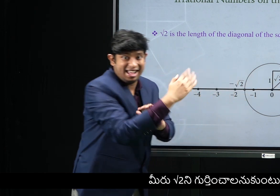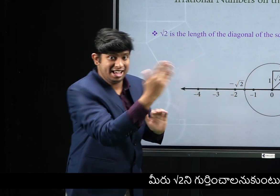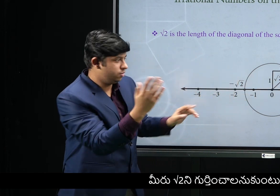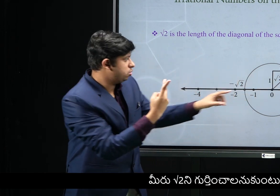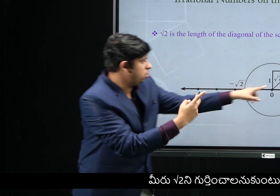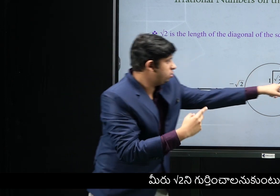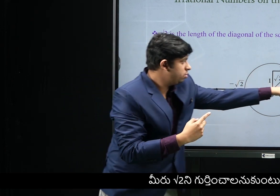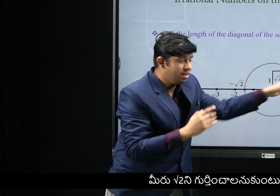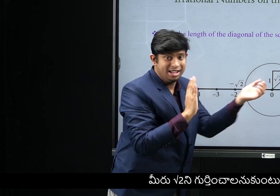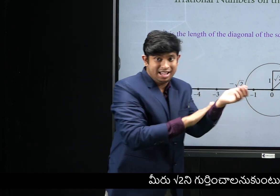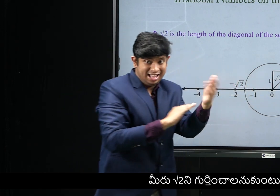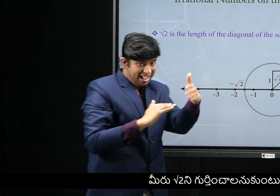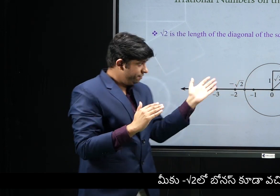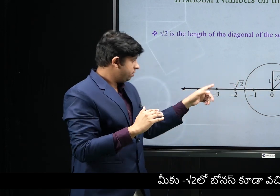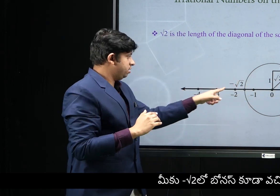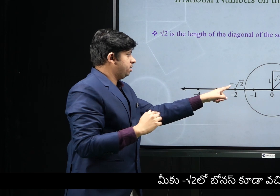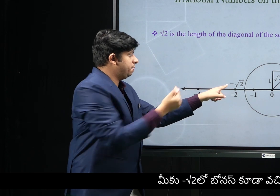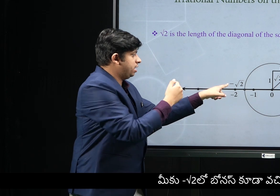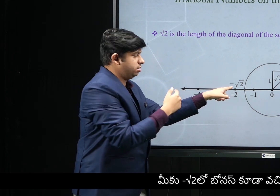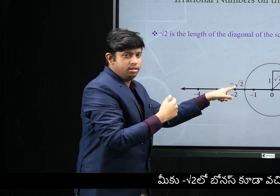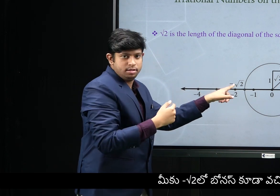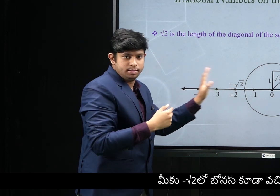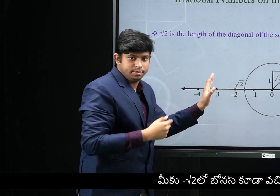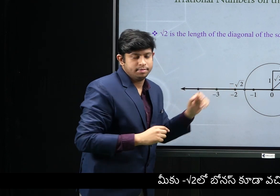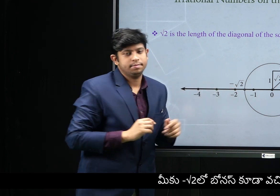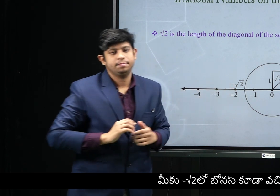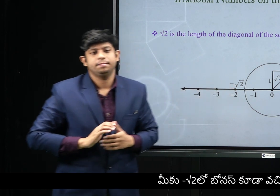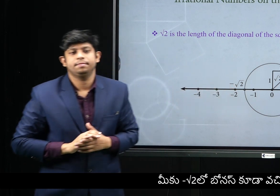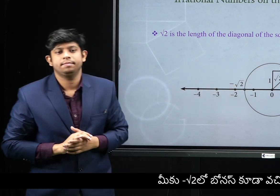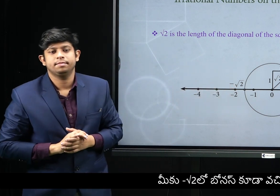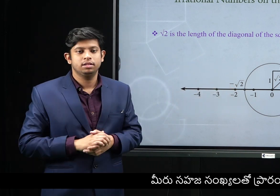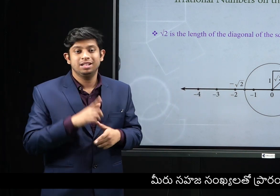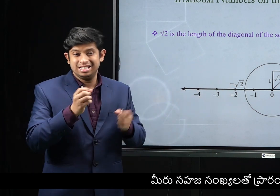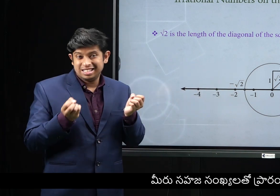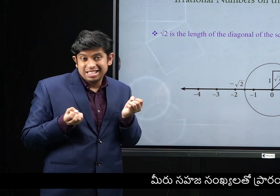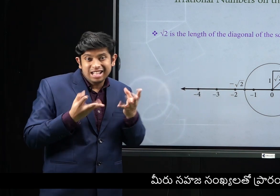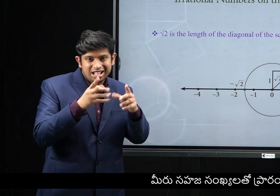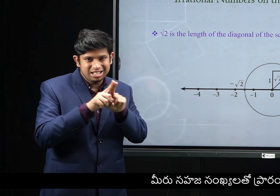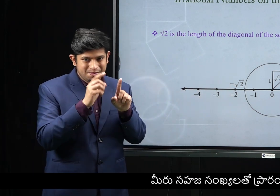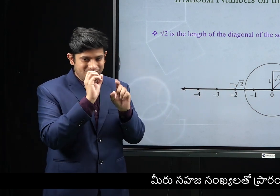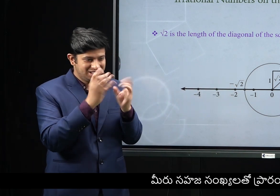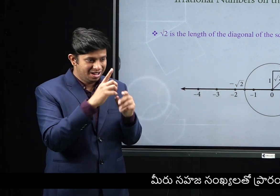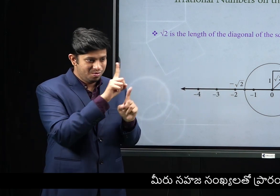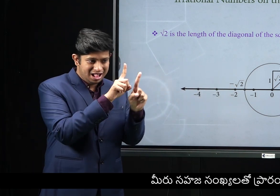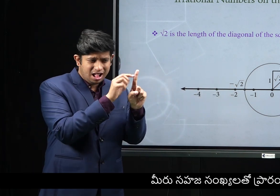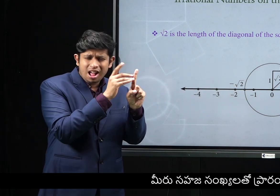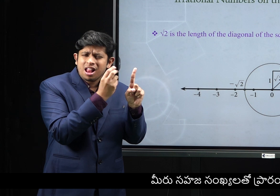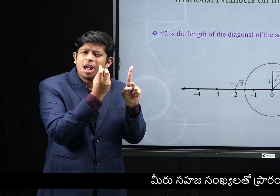2ని గుర్తించాలనుకుంటున్నారు. మైనస్ స్క్వేర్ రూట్ 2లో బోనస్ కూడా వచ్చింది. మీరు సహజ సంఖ్యలతో ప్రారంభించి